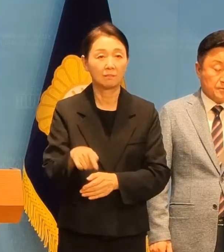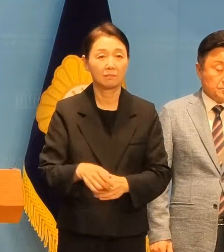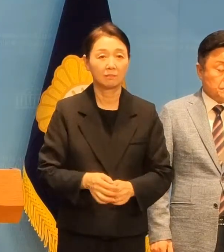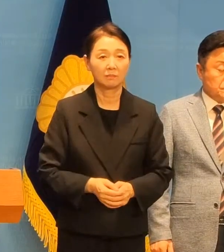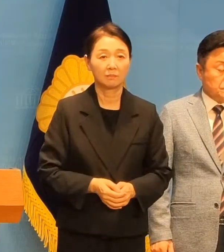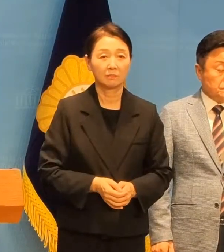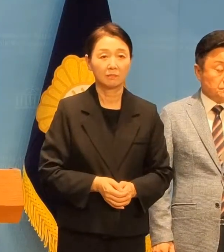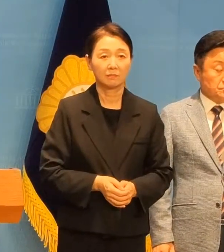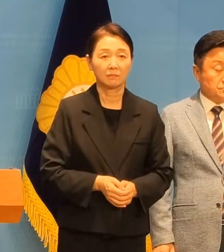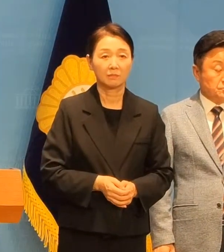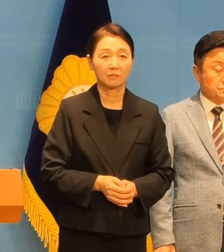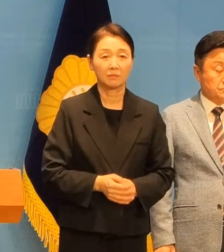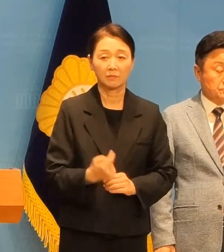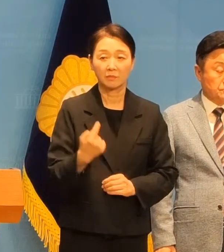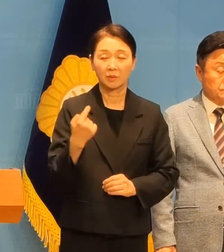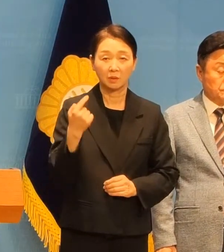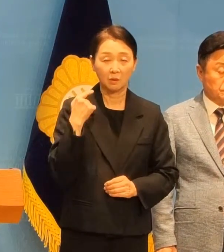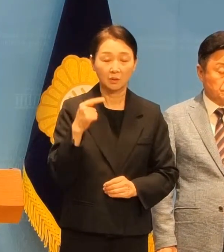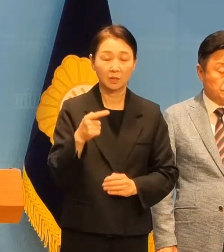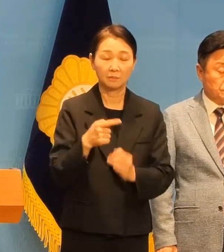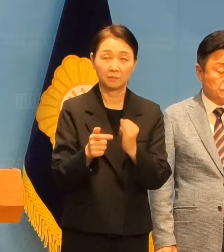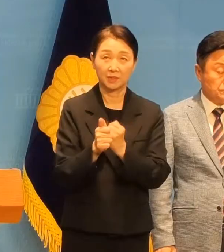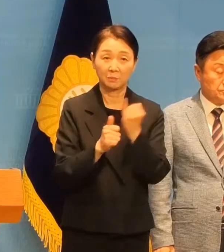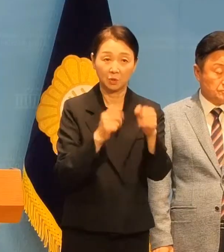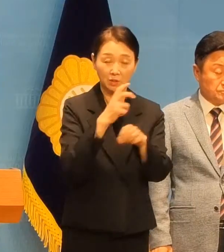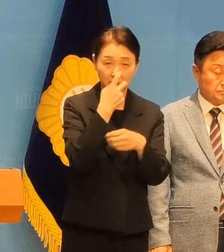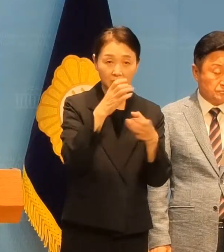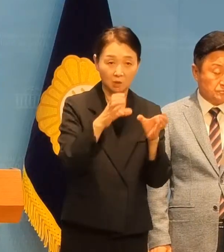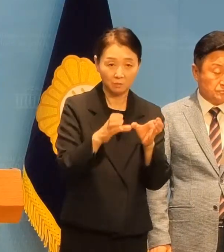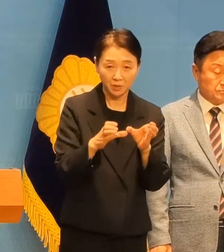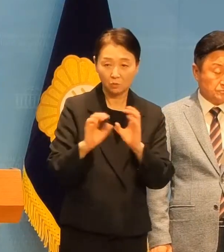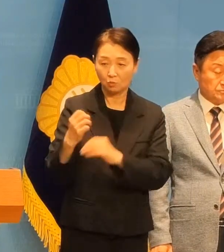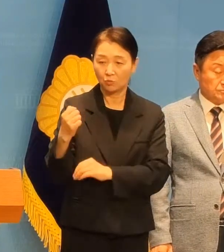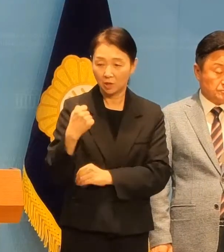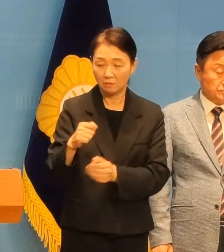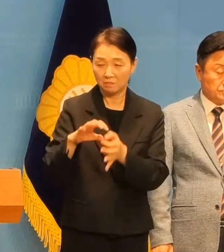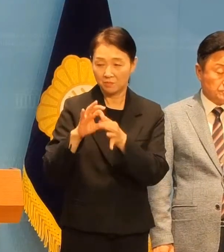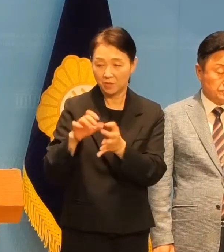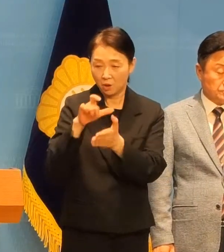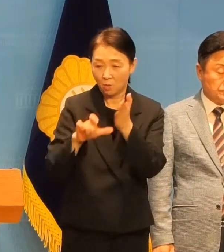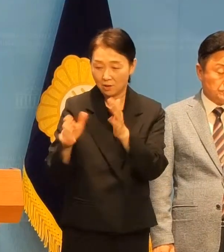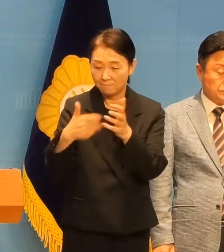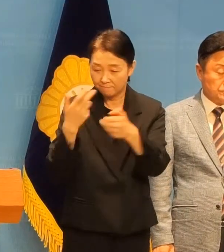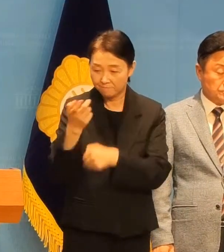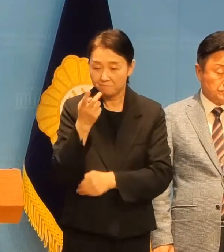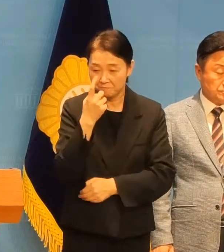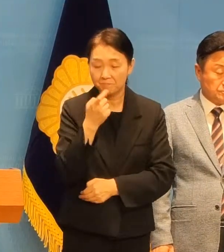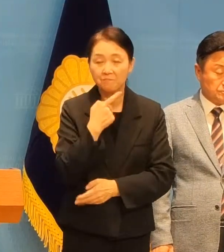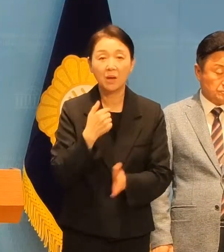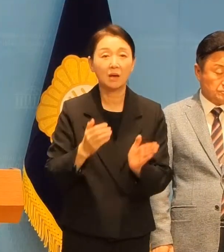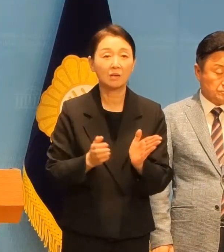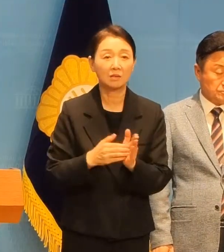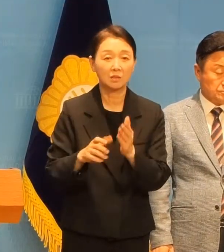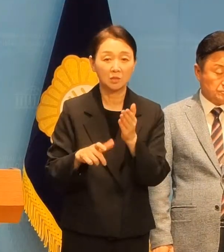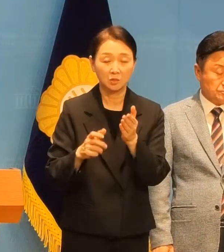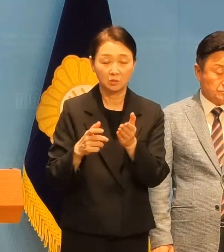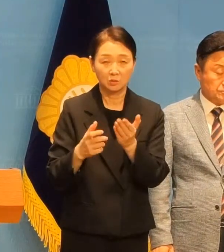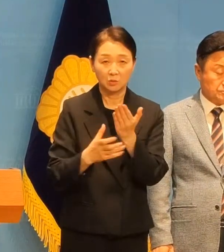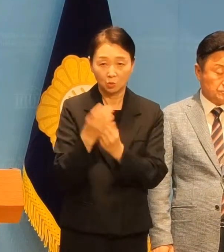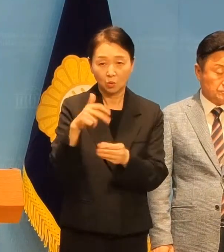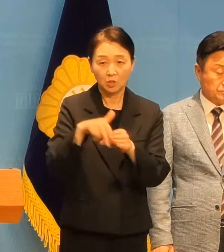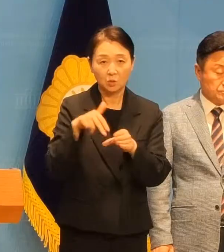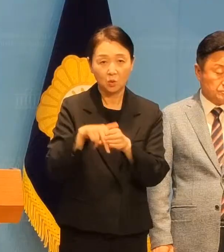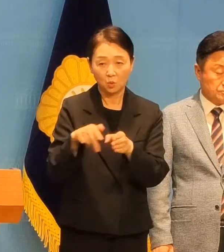벌어졌습니다. 어제 김건희 특검이 국민의힘 당원 명부 관리업체 압수수색 이후 통일교 교인